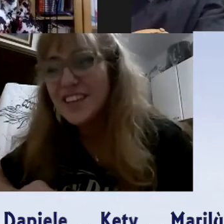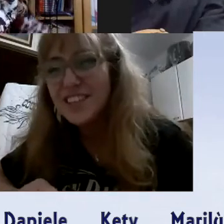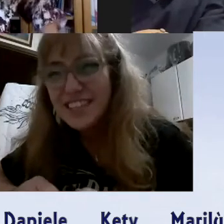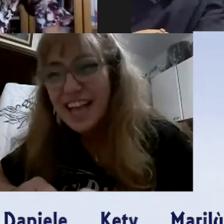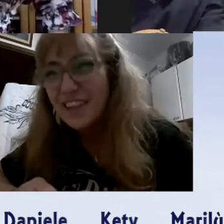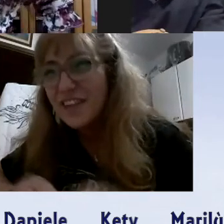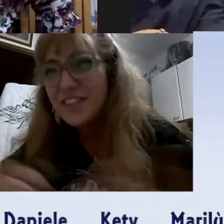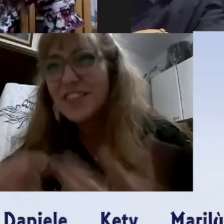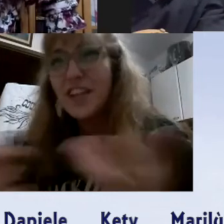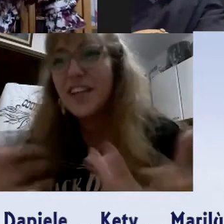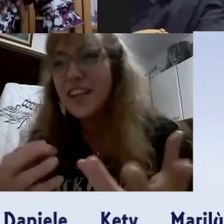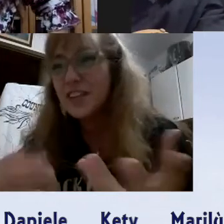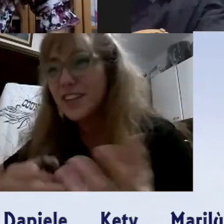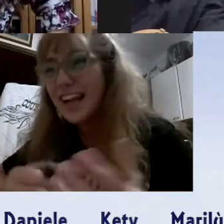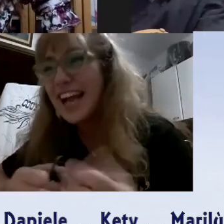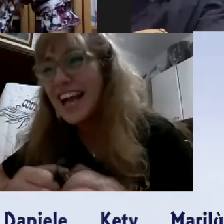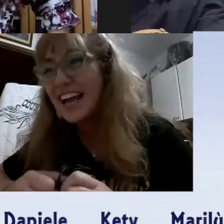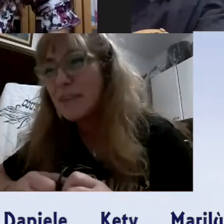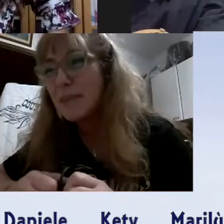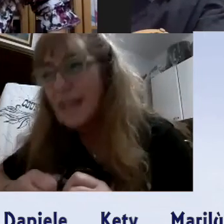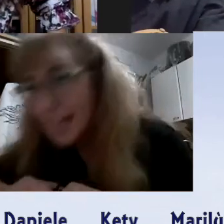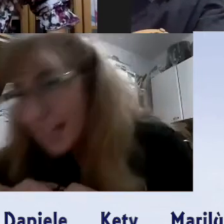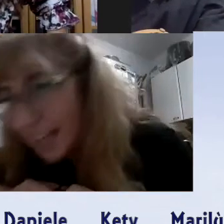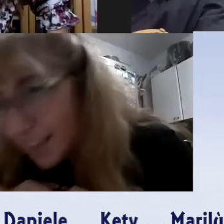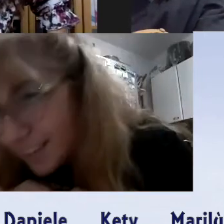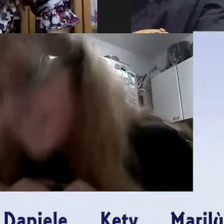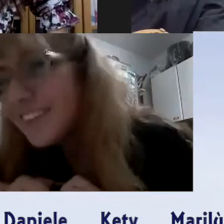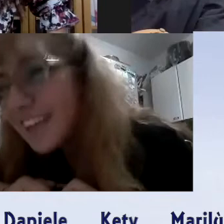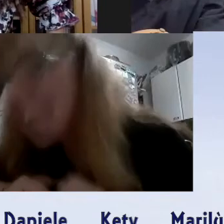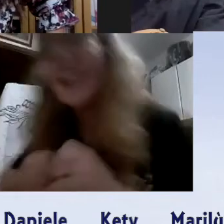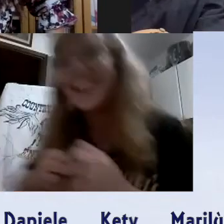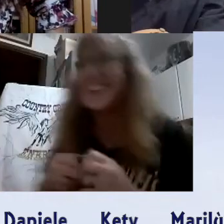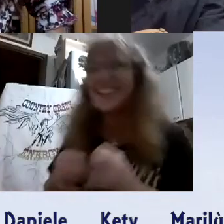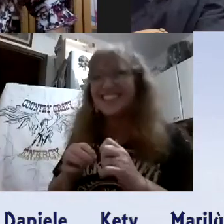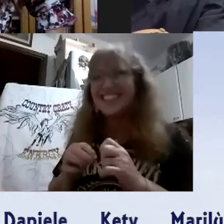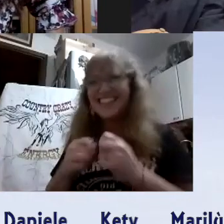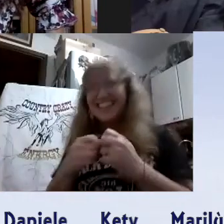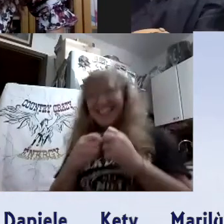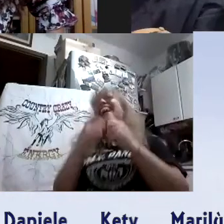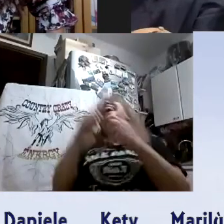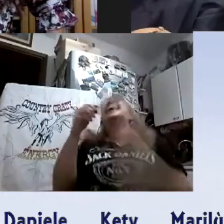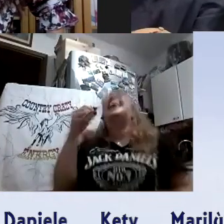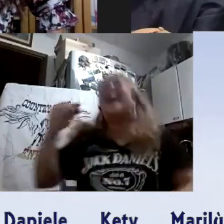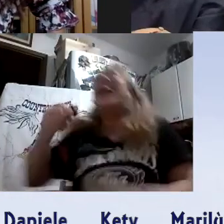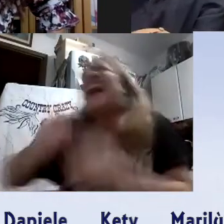Non la vedo io. Dove sta? Fa vedere, non la vedo. Ah, a banana, yeah. No!